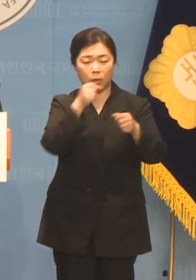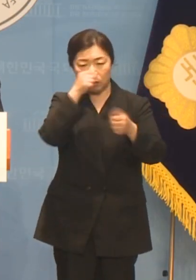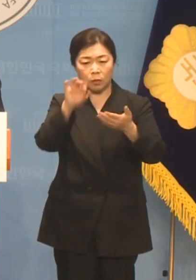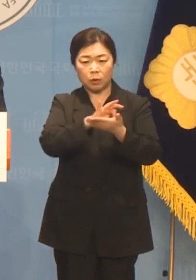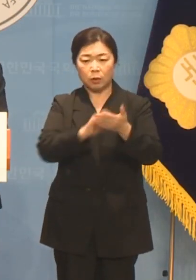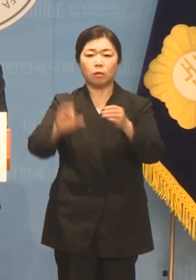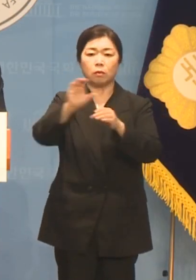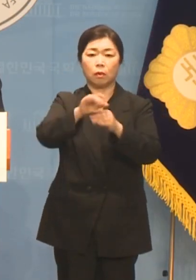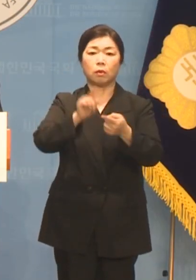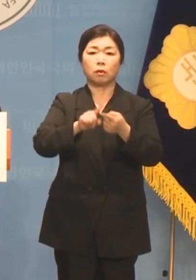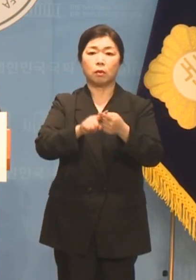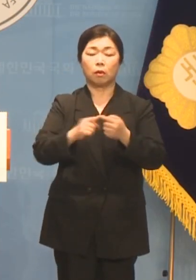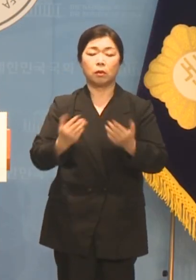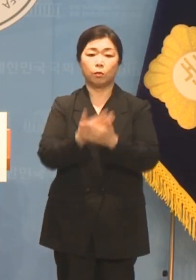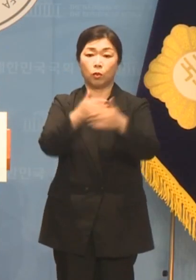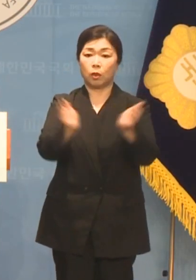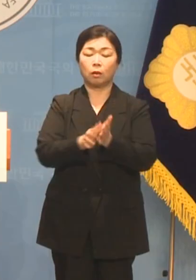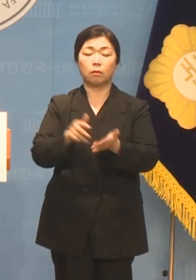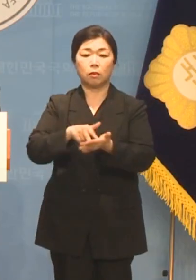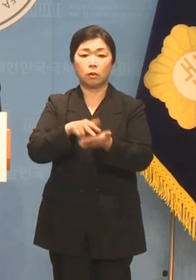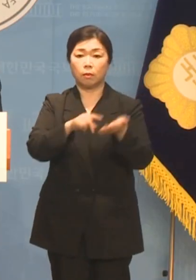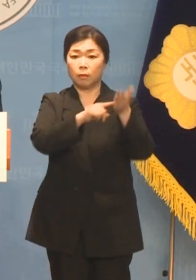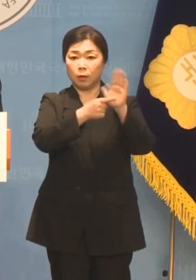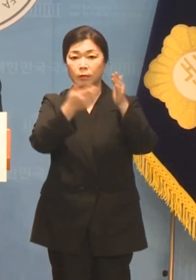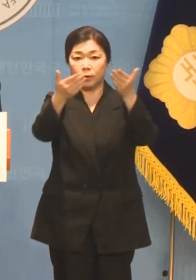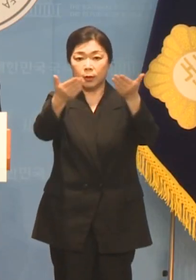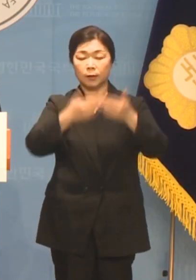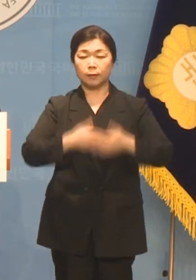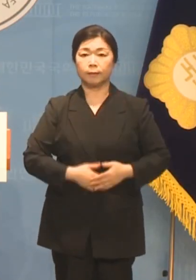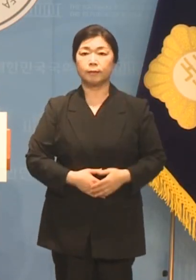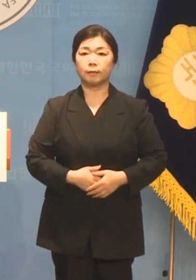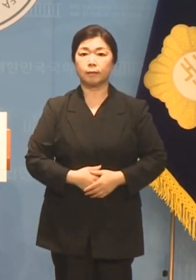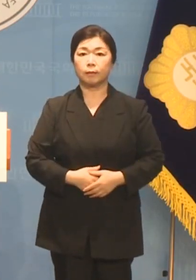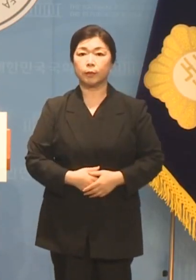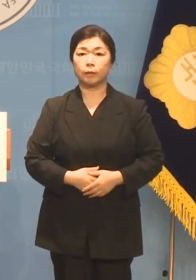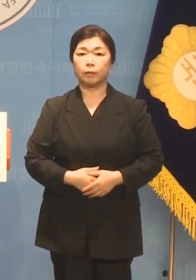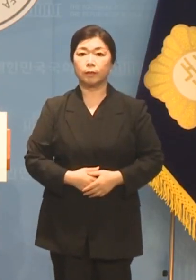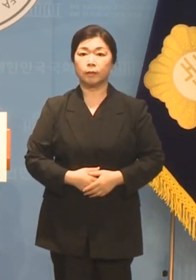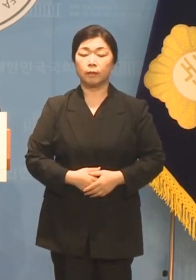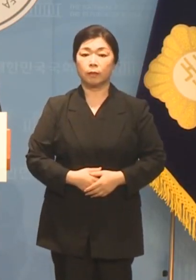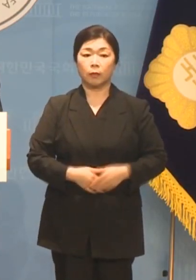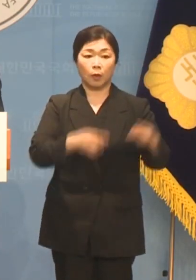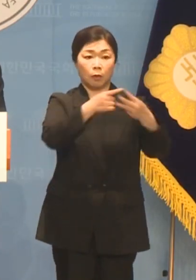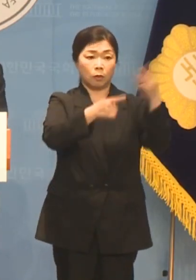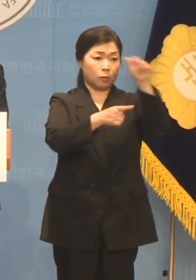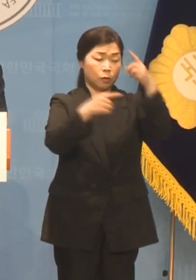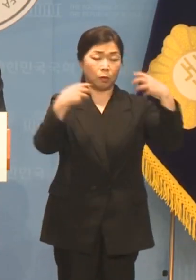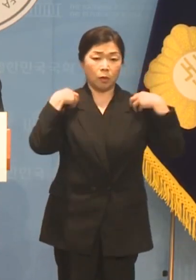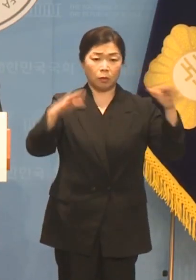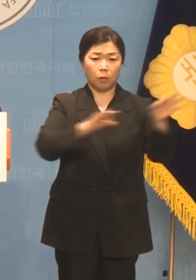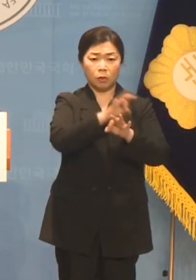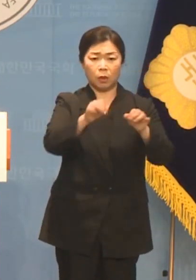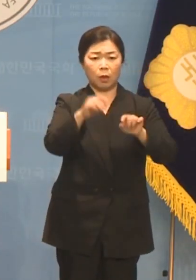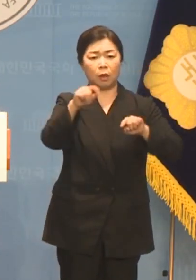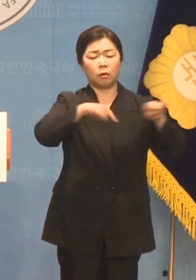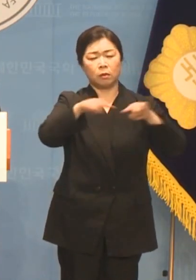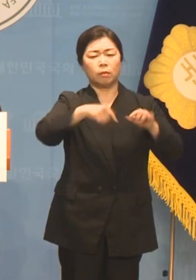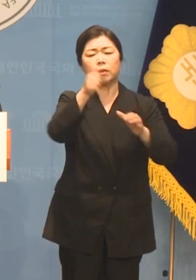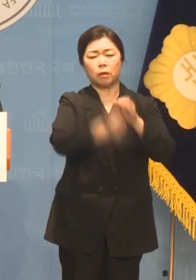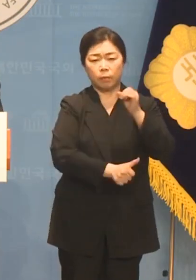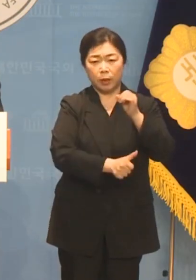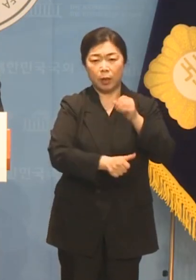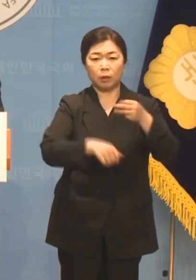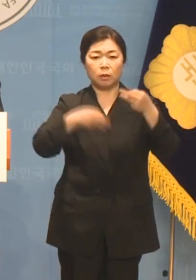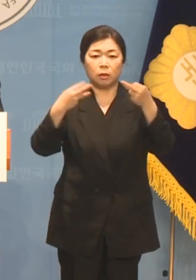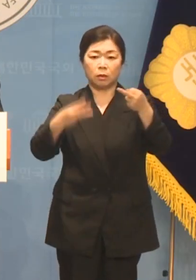대한 진보당의 입장을 발표하는 기자회견을 시작하도록 하겠습니다. 윤석열 정부의 경제정책 운영 실패와 이어진 12.3